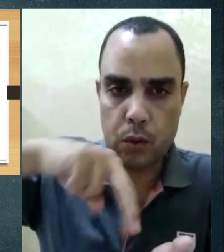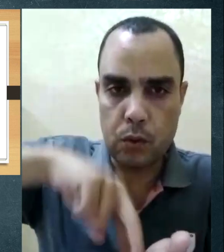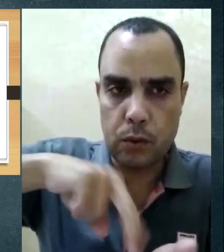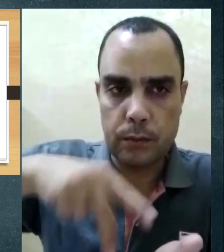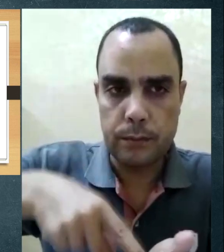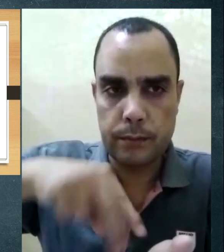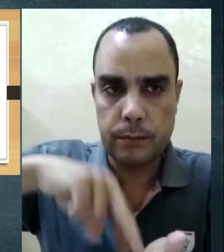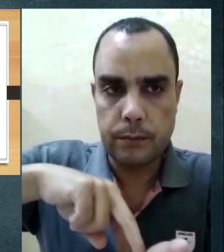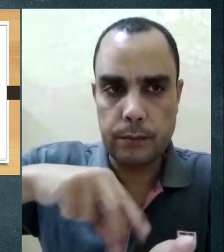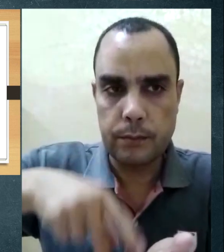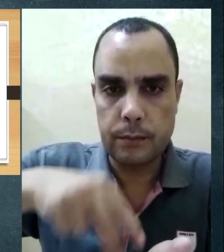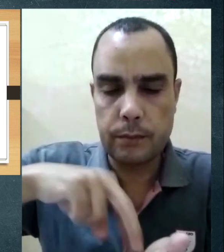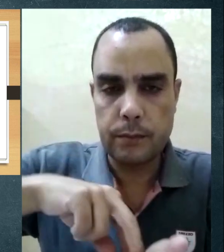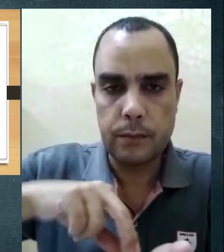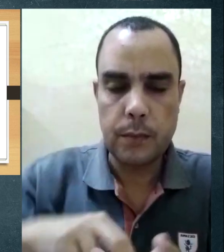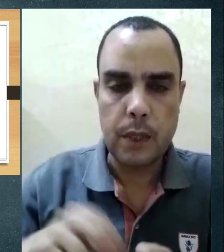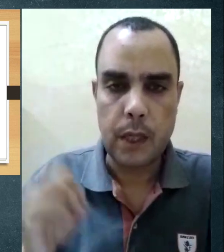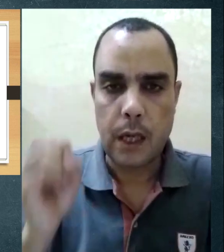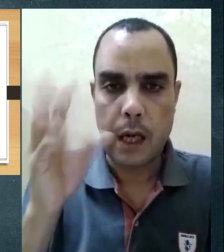وترقص